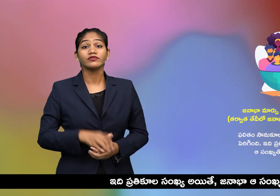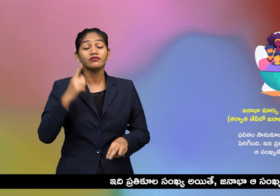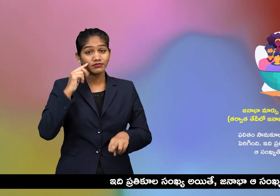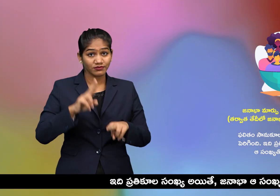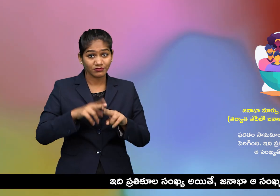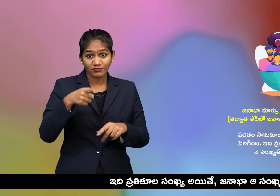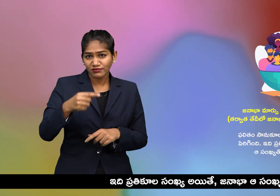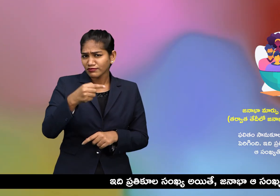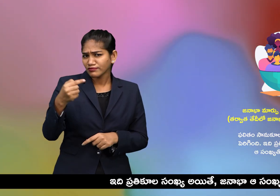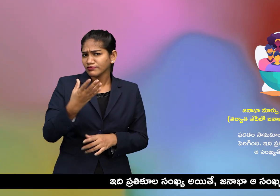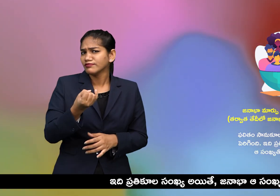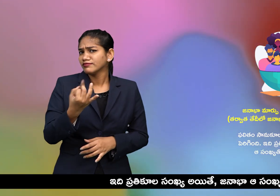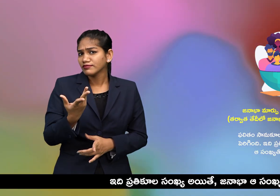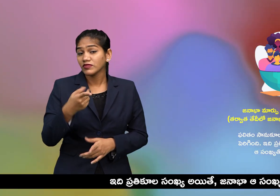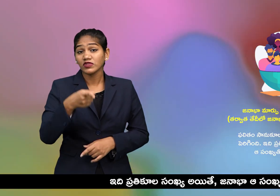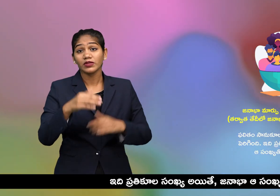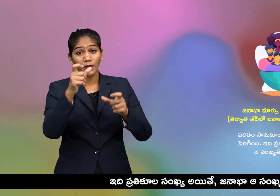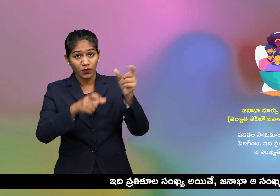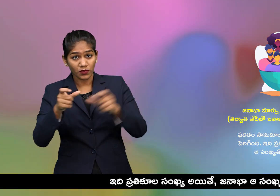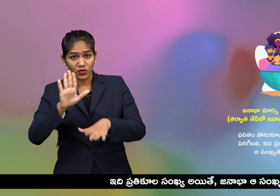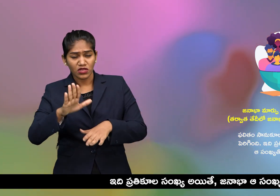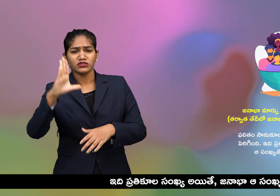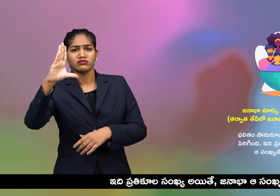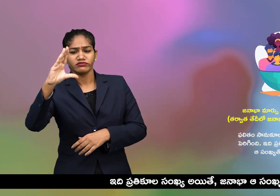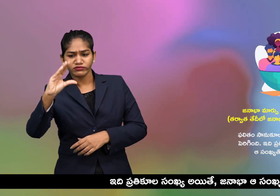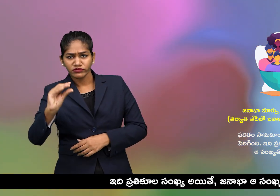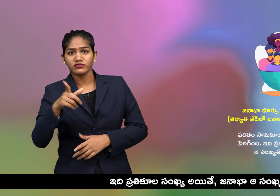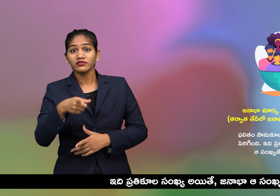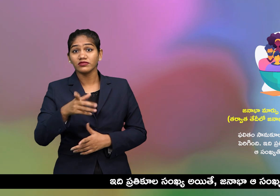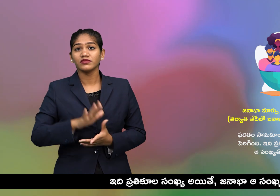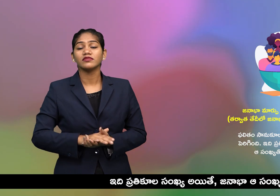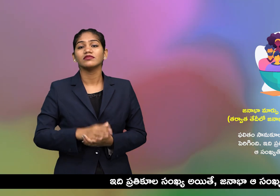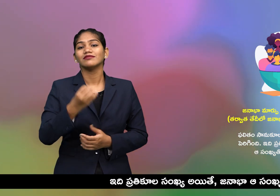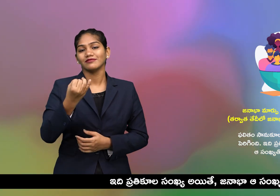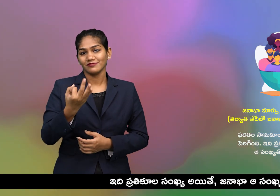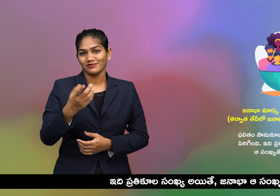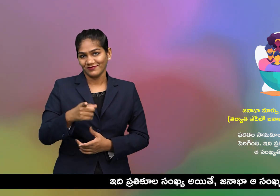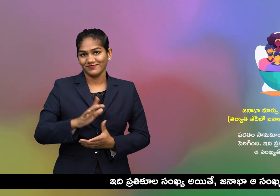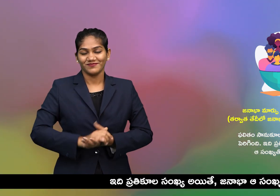ఇది ప్రతికూల సంఖ్య అయితే జనాభా ఆ సంఖ్య తగ్గింది.